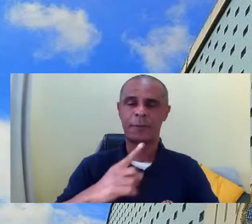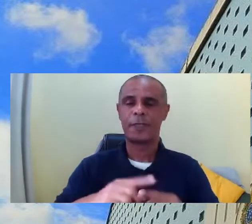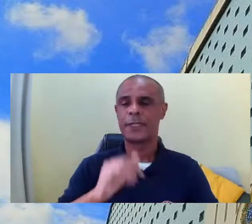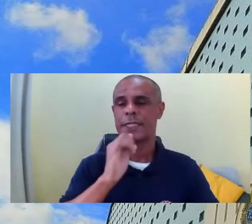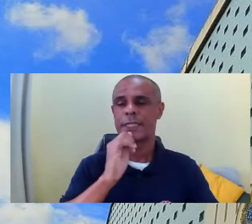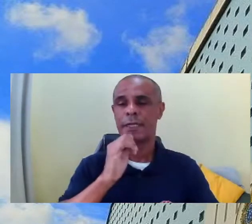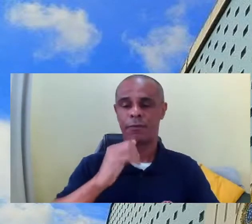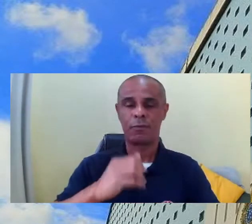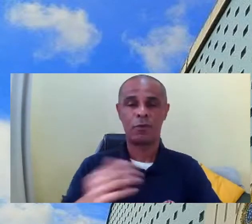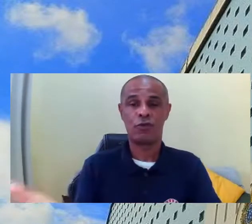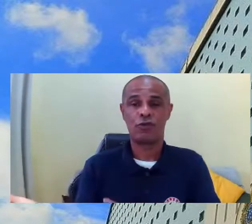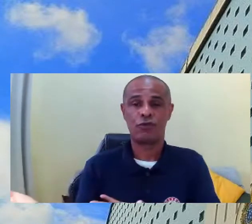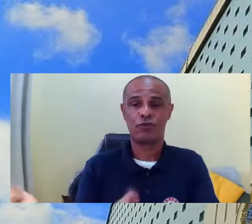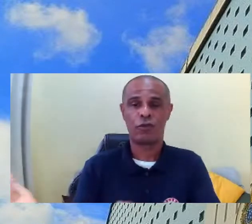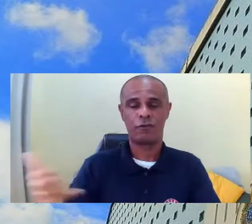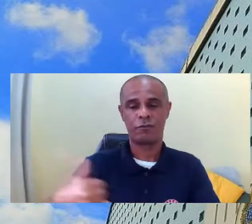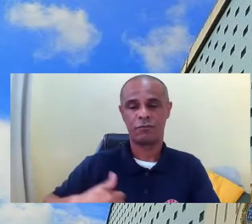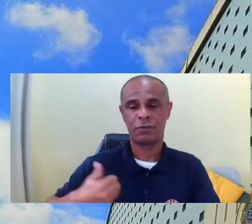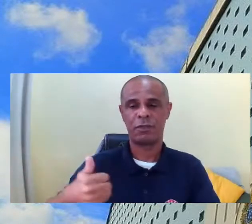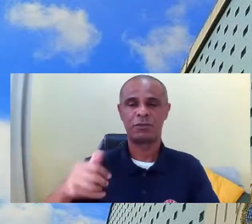de 15, 16, 17 anos,